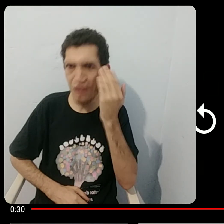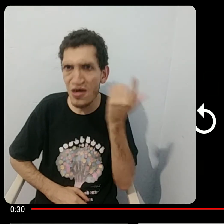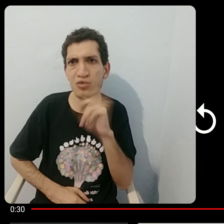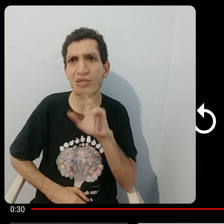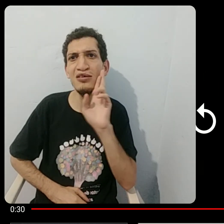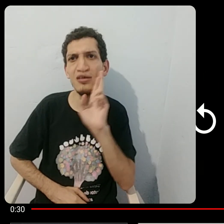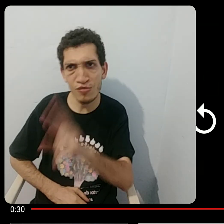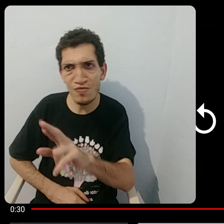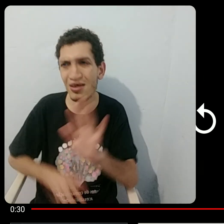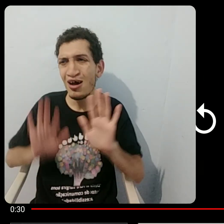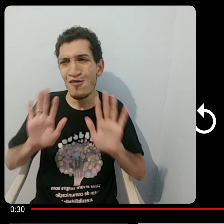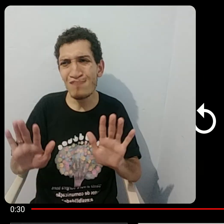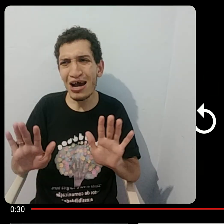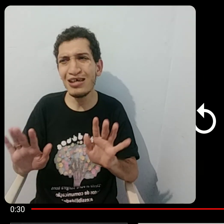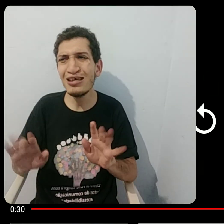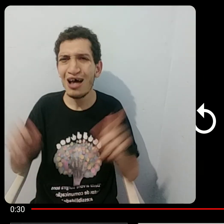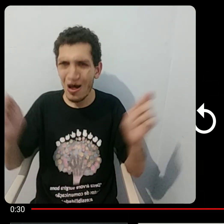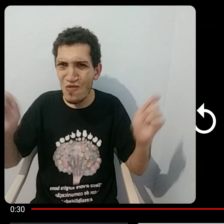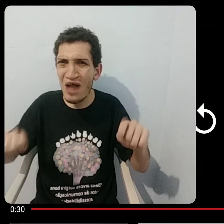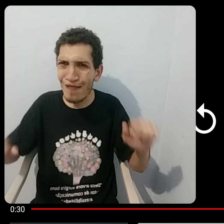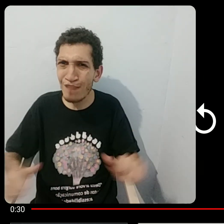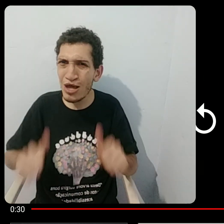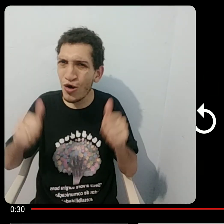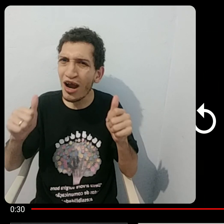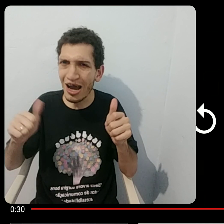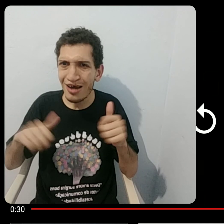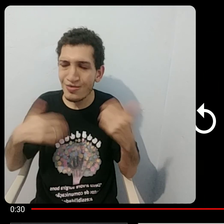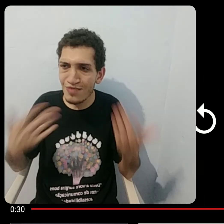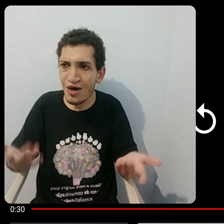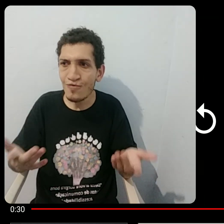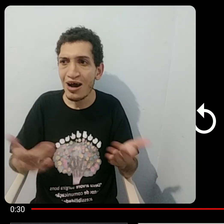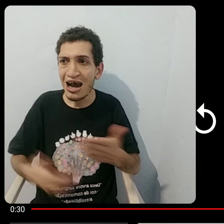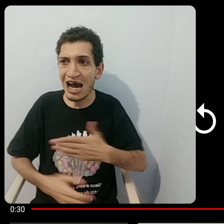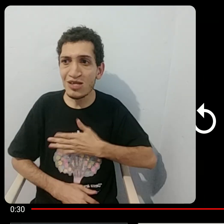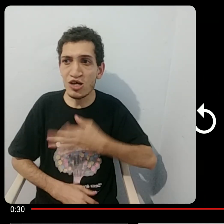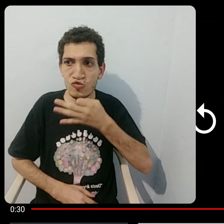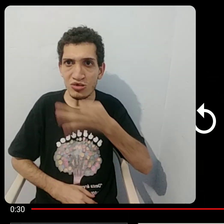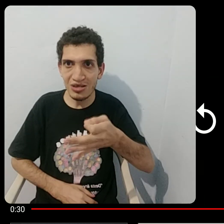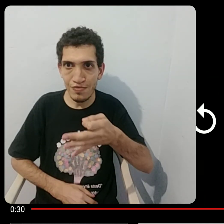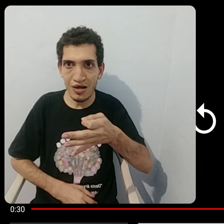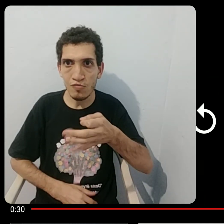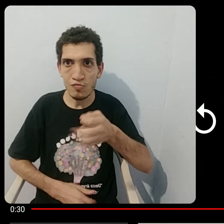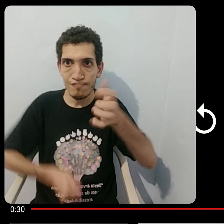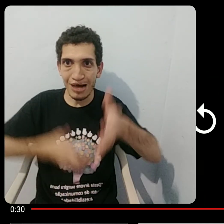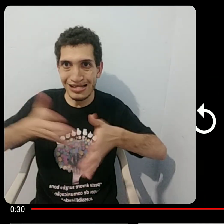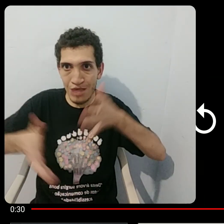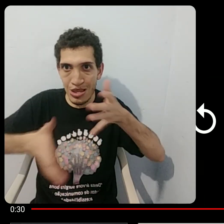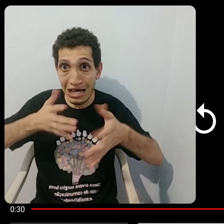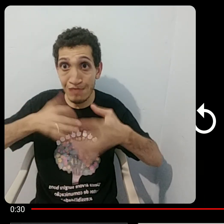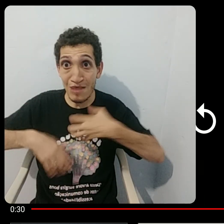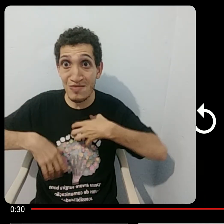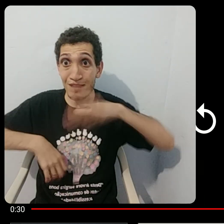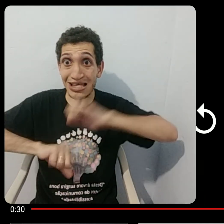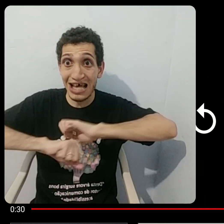consegue entender, consegue responder. Mas dá para melhorar. Então, a minha sugestão, para finalizar de uma maneira mais